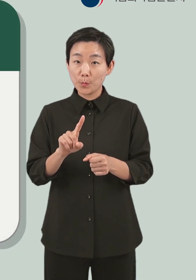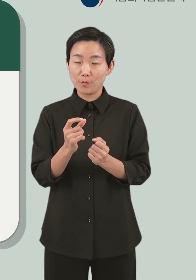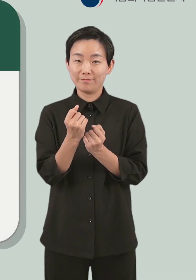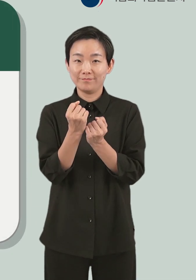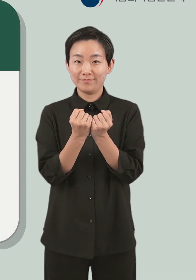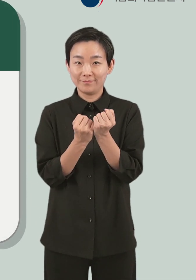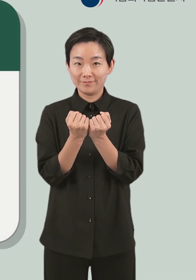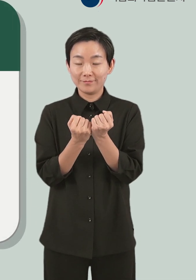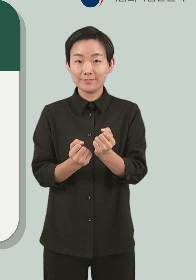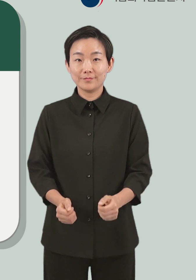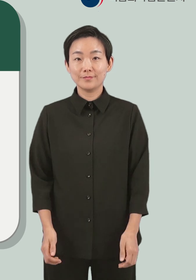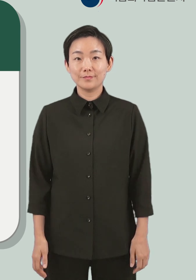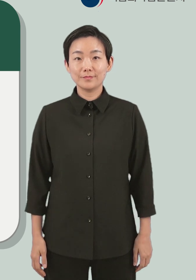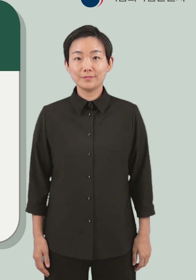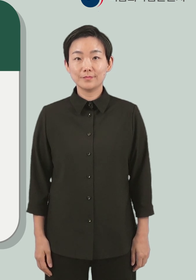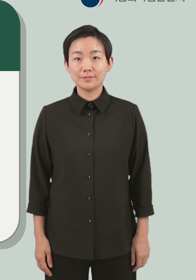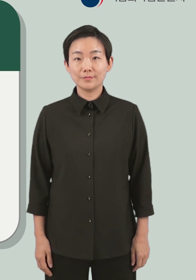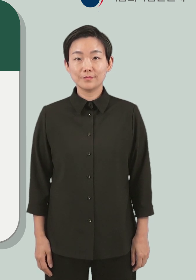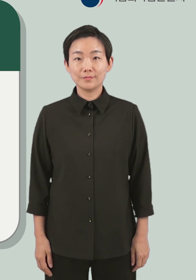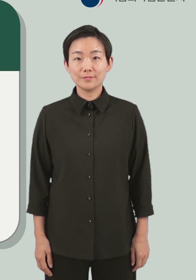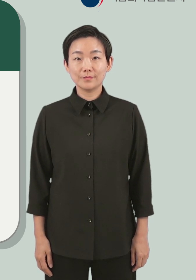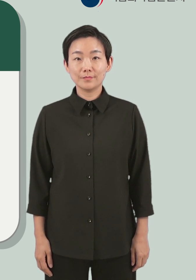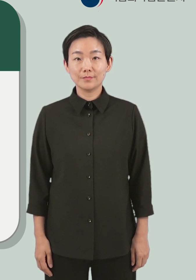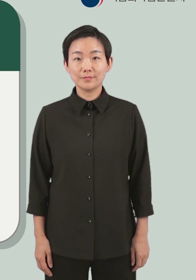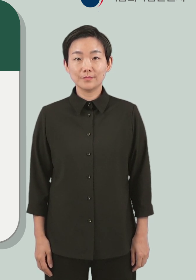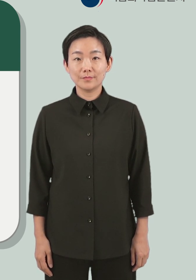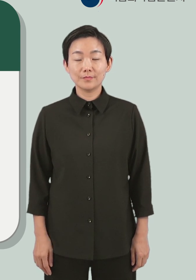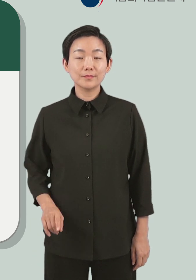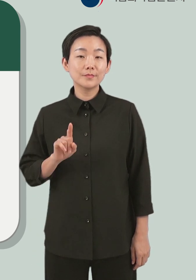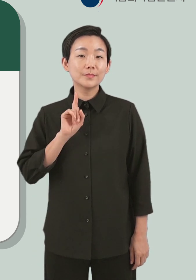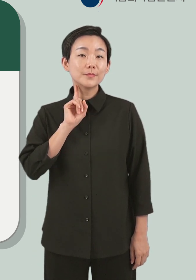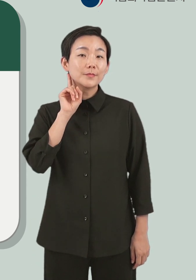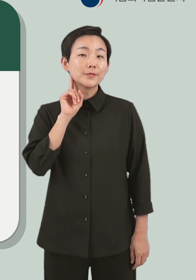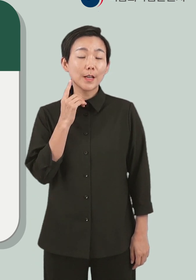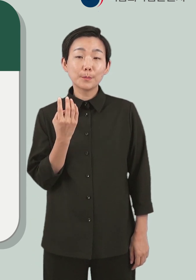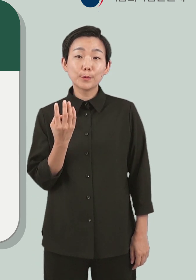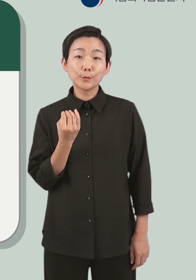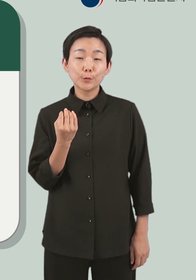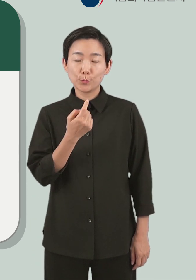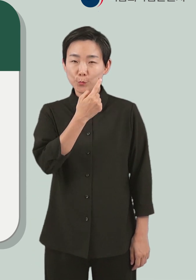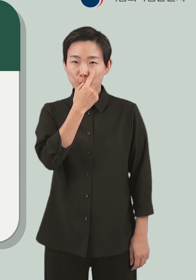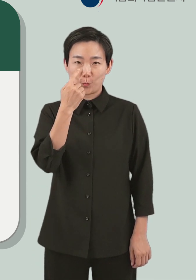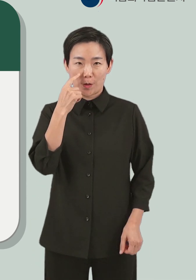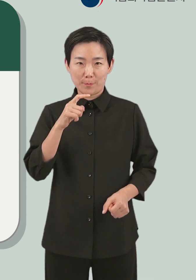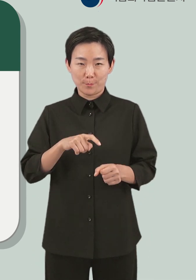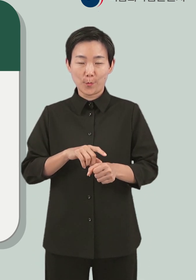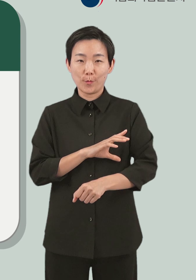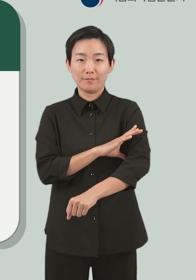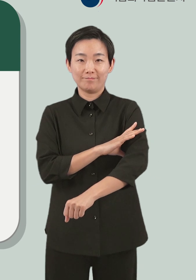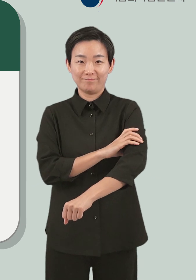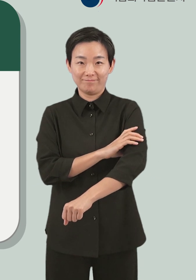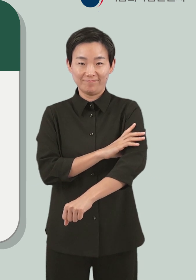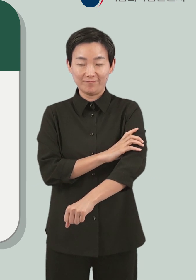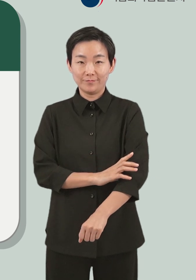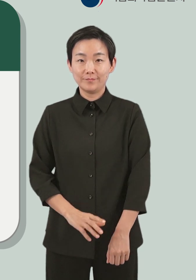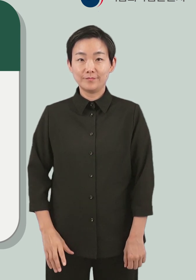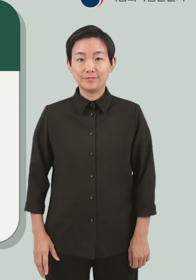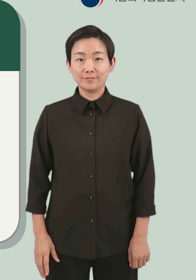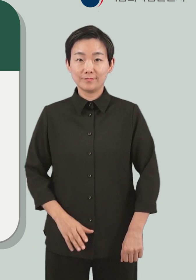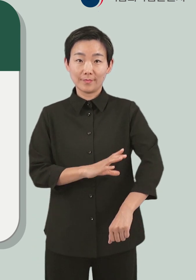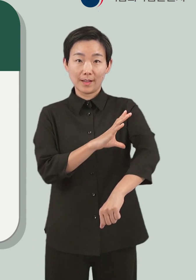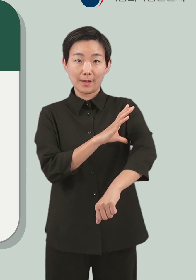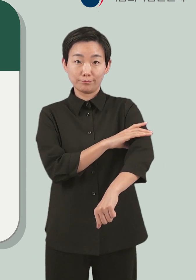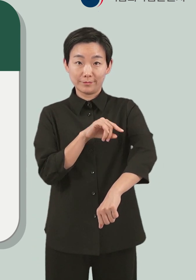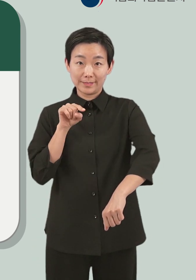이 의료기기의 사용 목적은 무엇입니까? 이 의료기기는 혈압을 간접적으로 측정하기 위해 사용하며 커프에